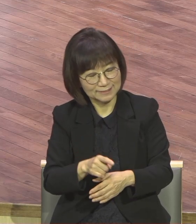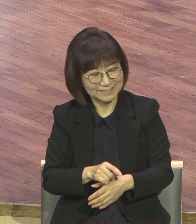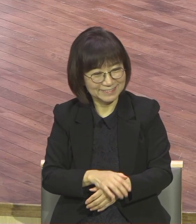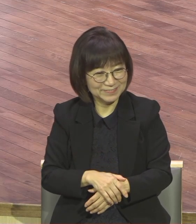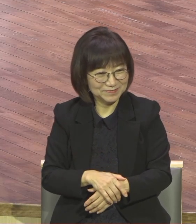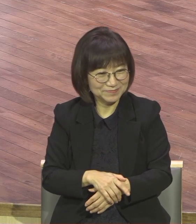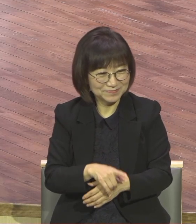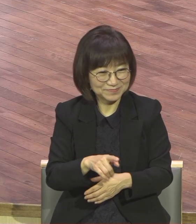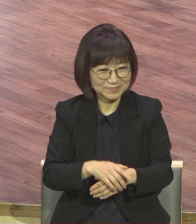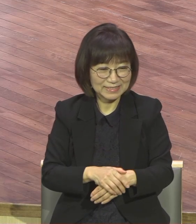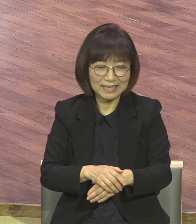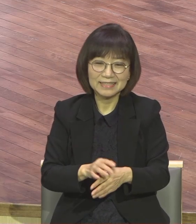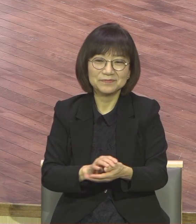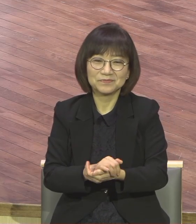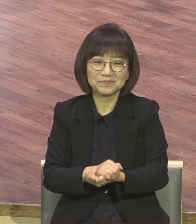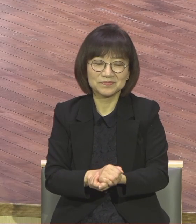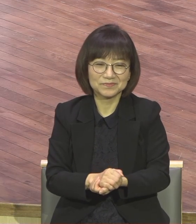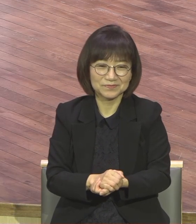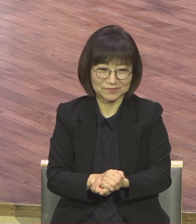예수 믿는다고